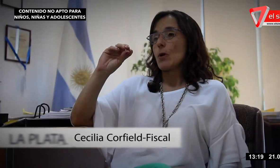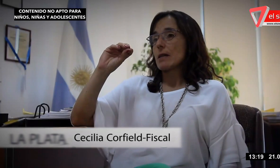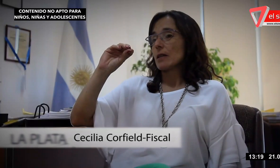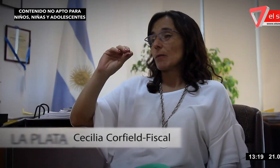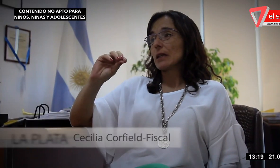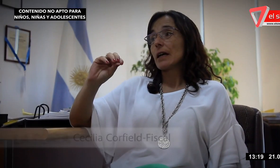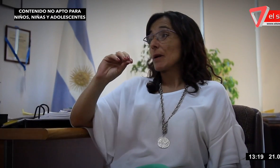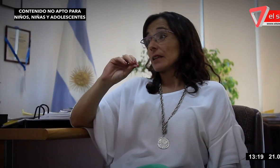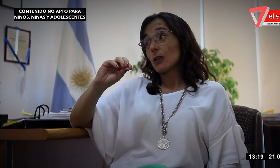una sistemática de